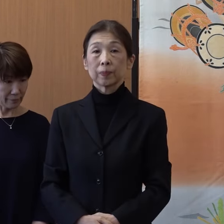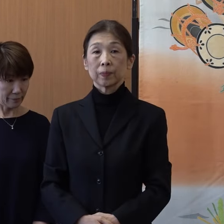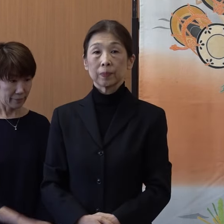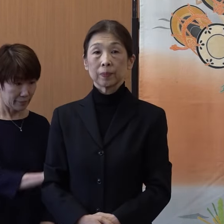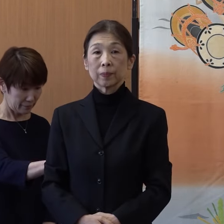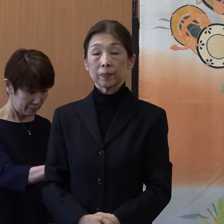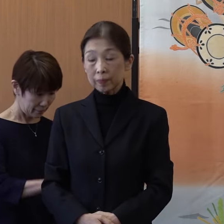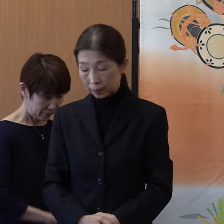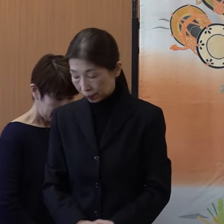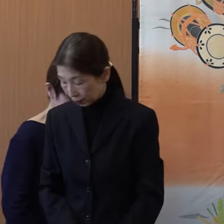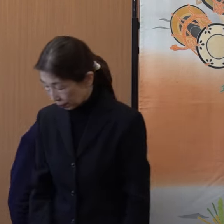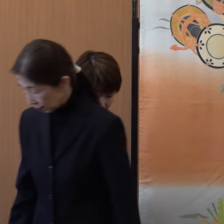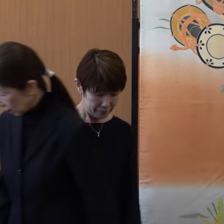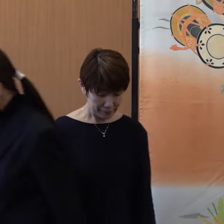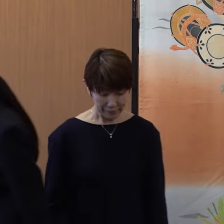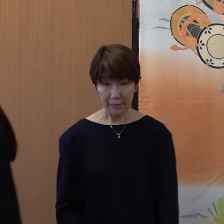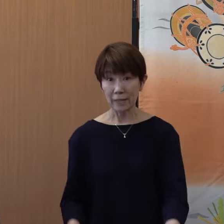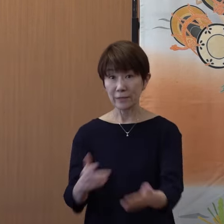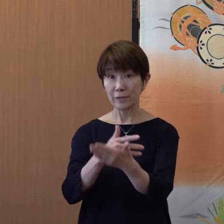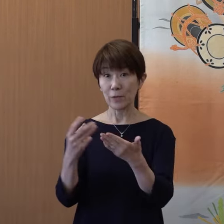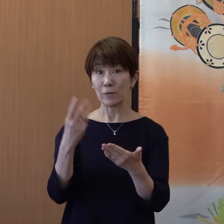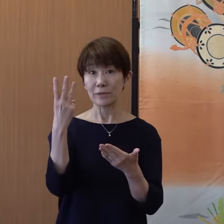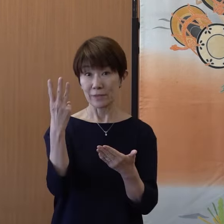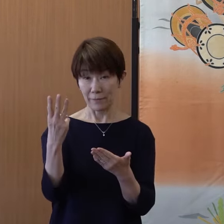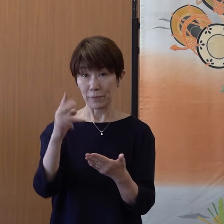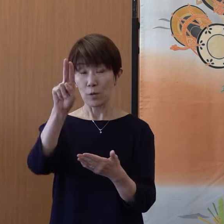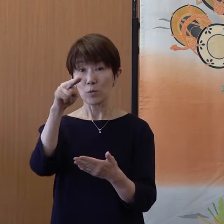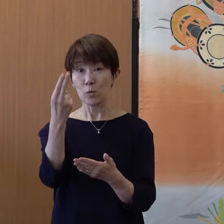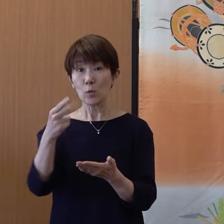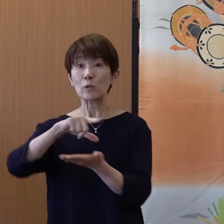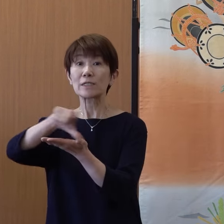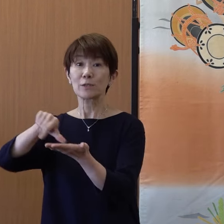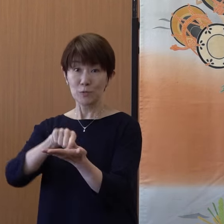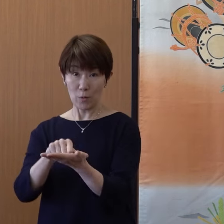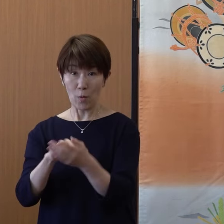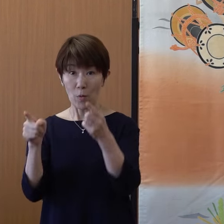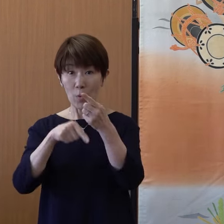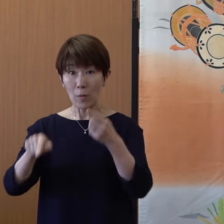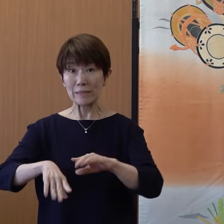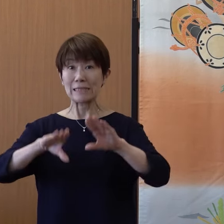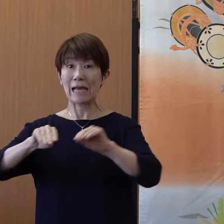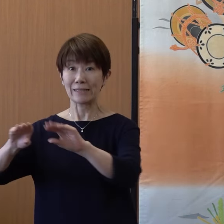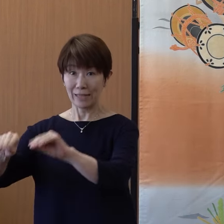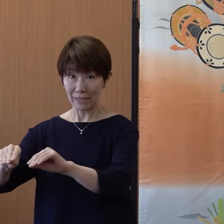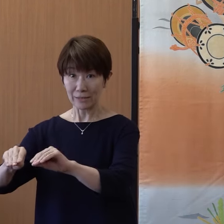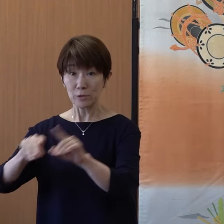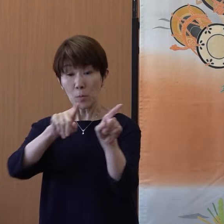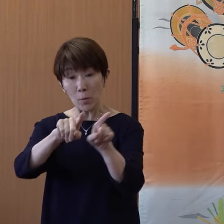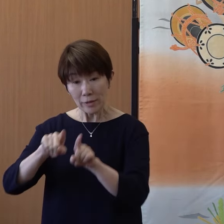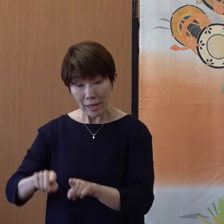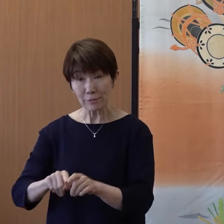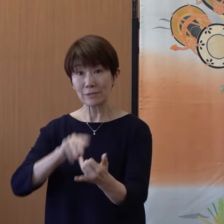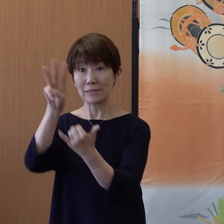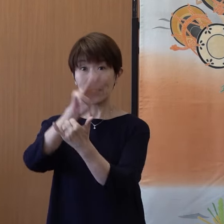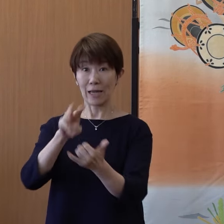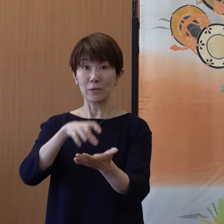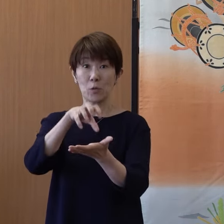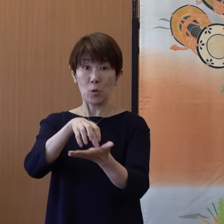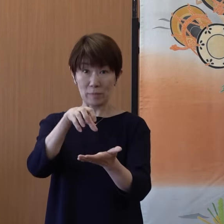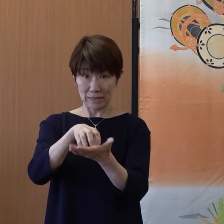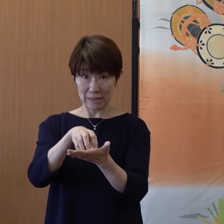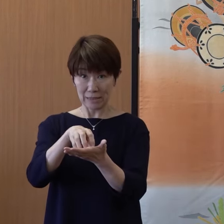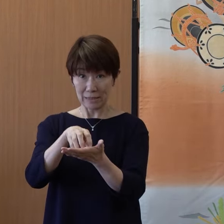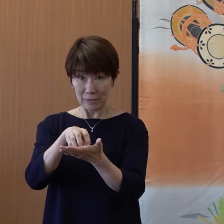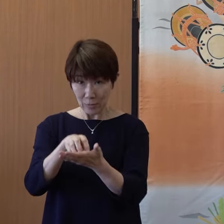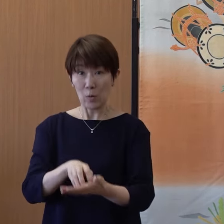次に資料番号3の能登地区の公費解体に伴う災害廃棄物処理支援についてをご覧